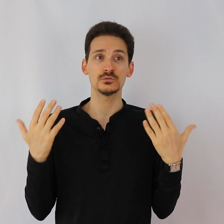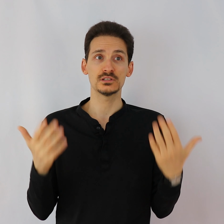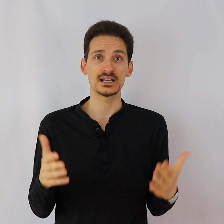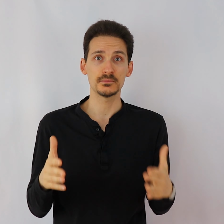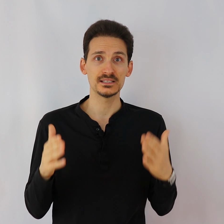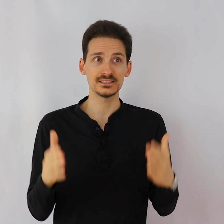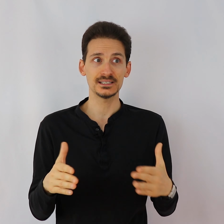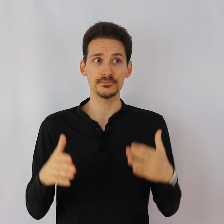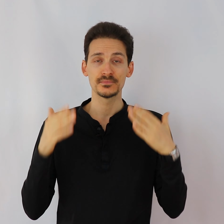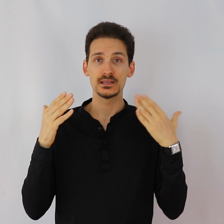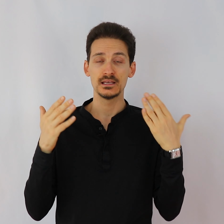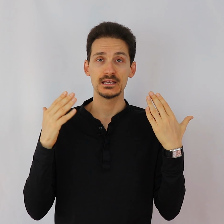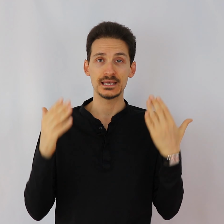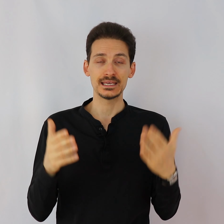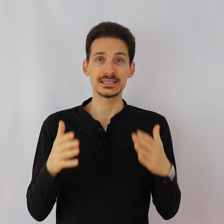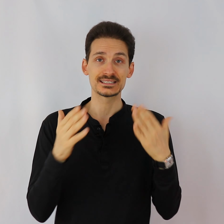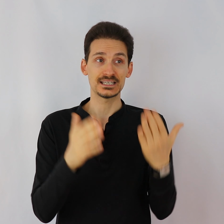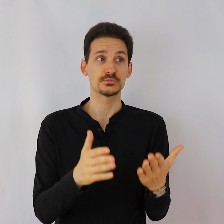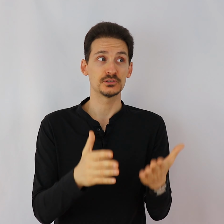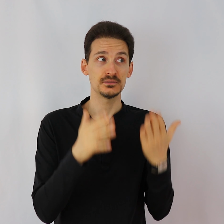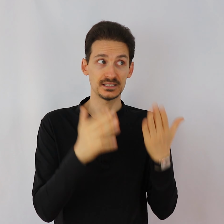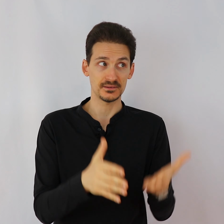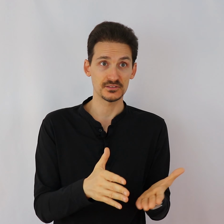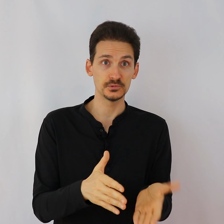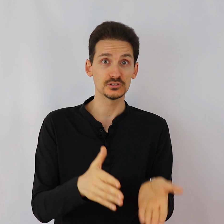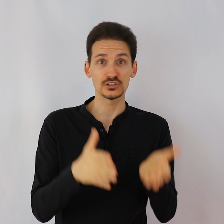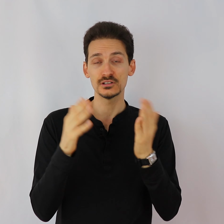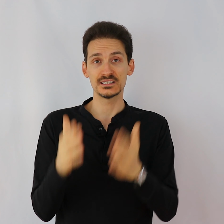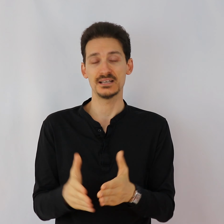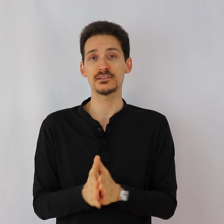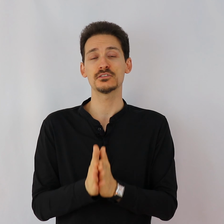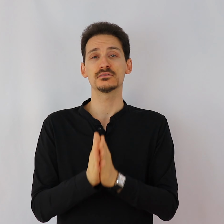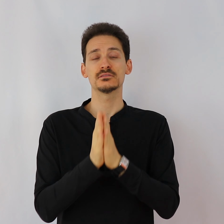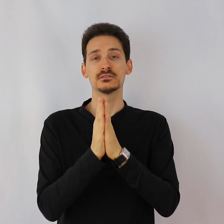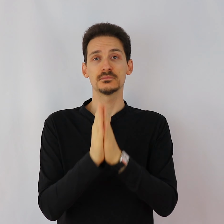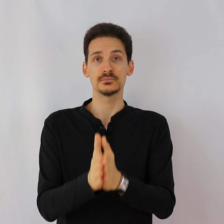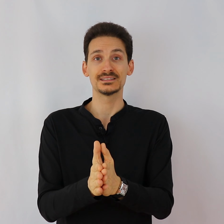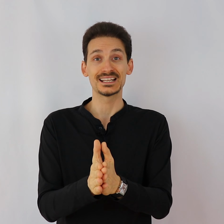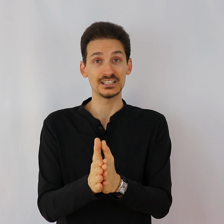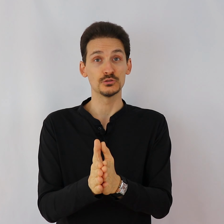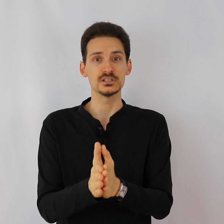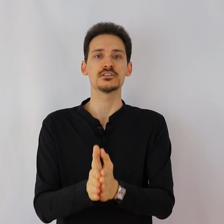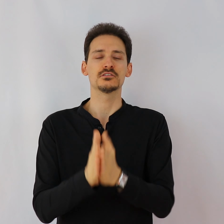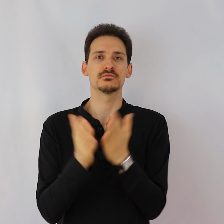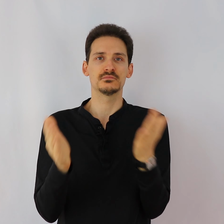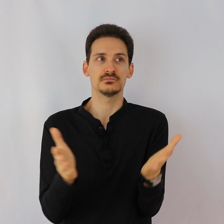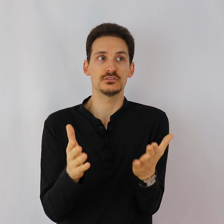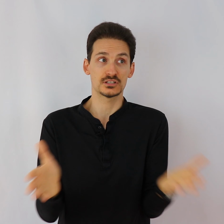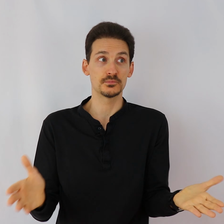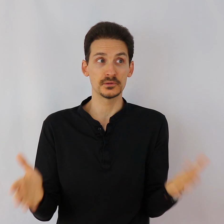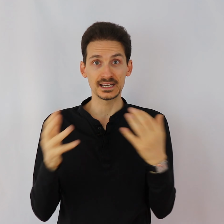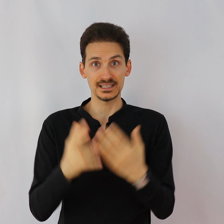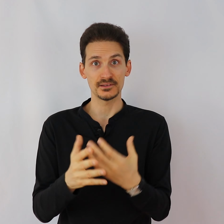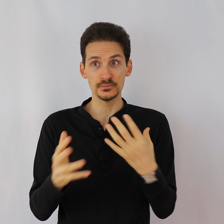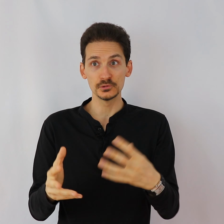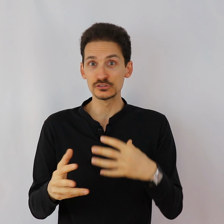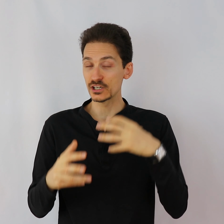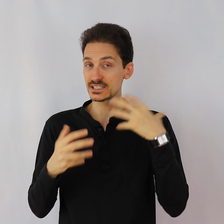únicamente está disponible en amazon.com y en amazon de reino unido los que publican amazon punto es